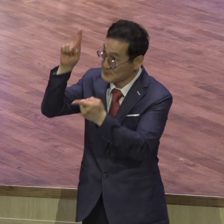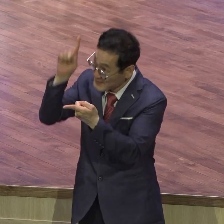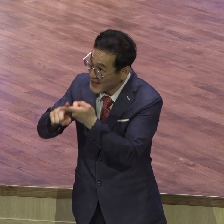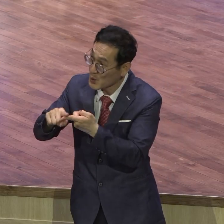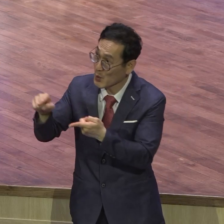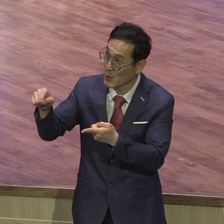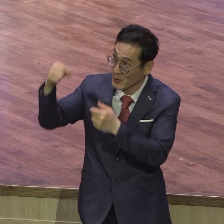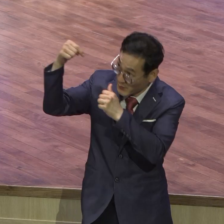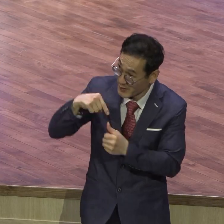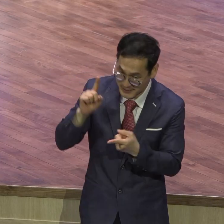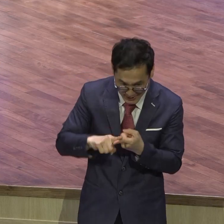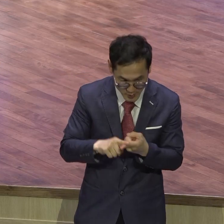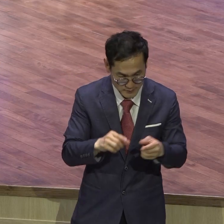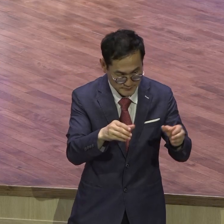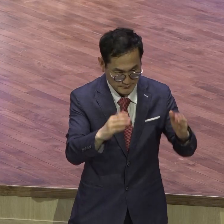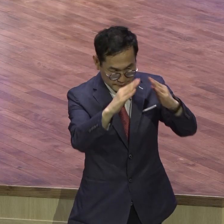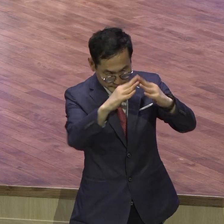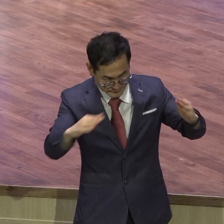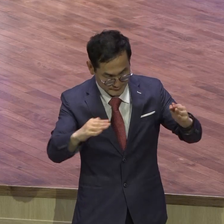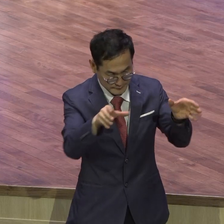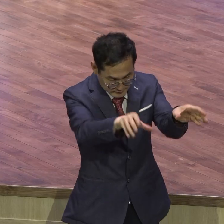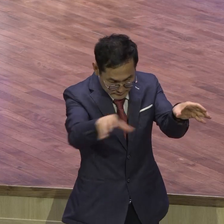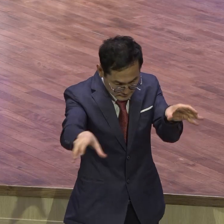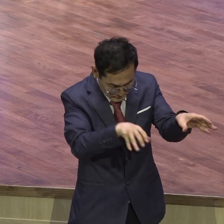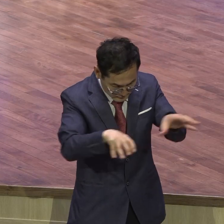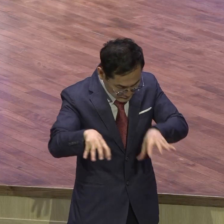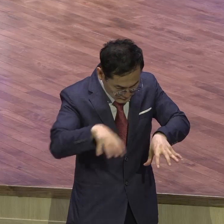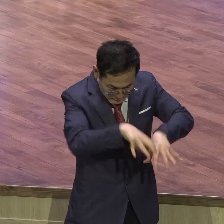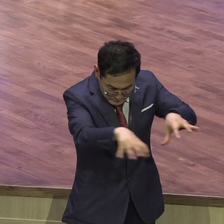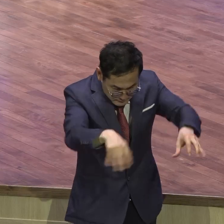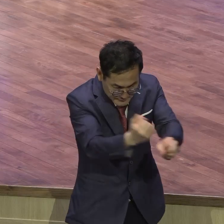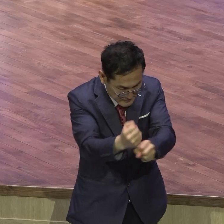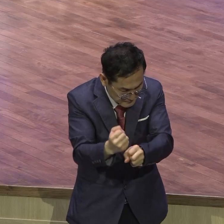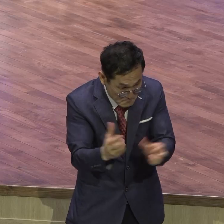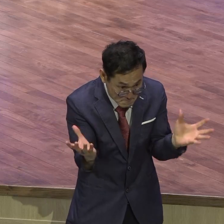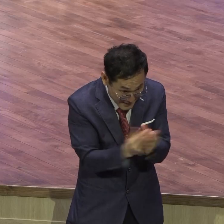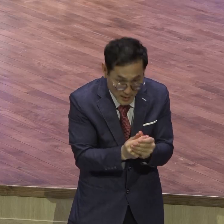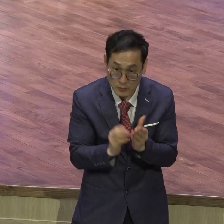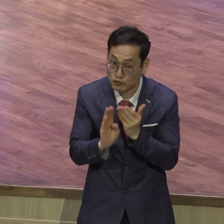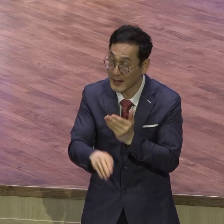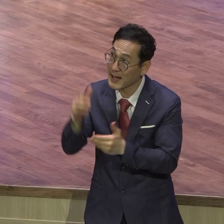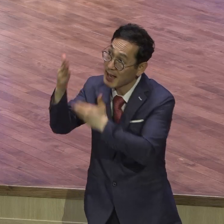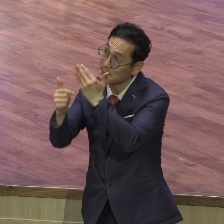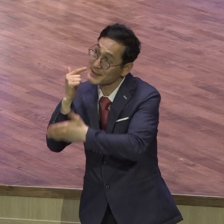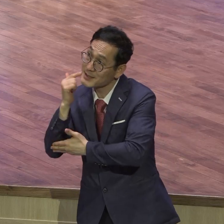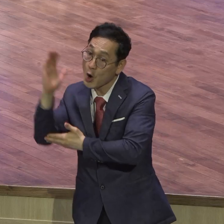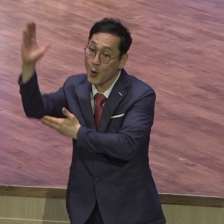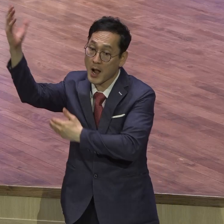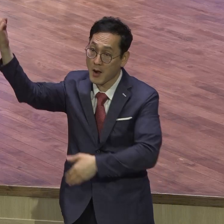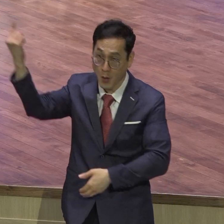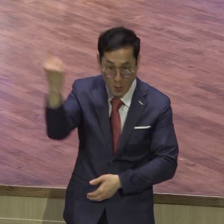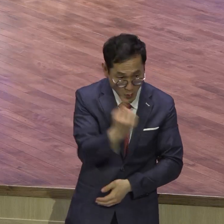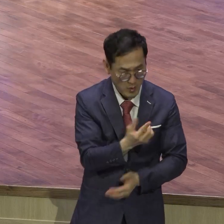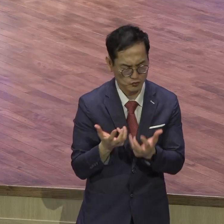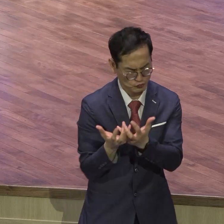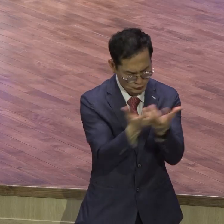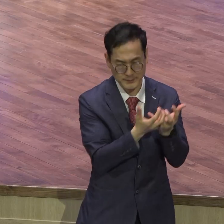기구들을 다 배치를 타고 나니까 여호와 영광이 성막에 충만했다